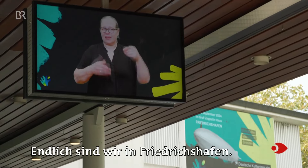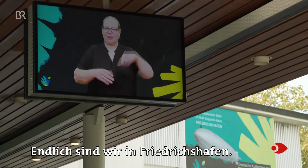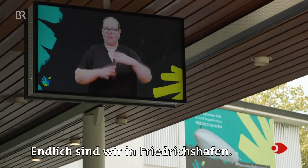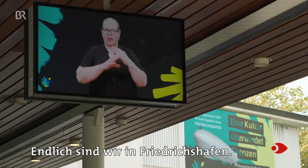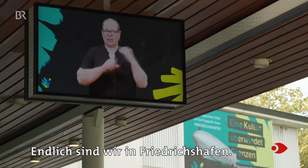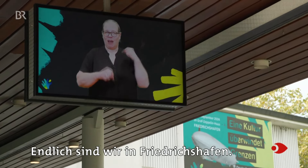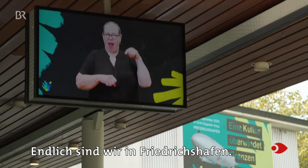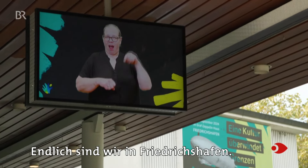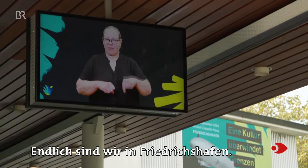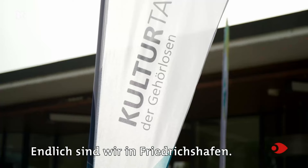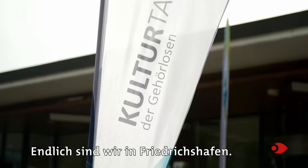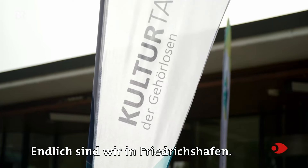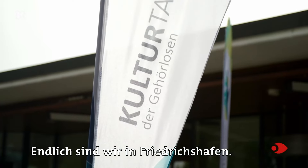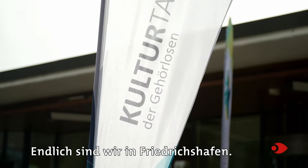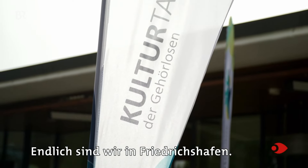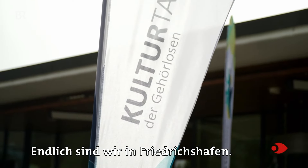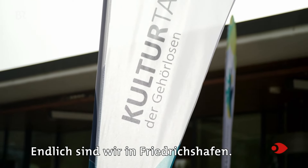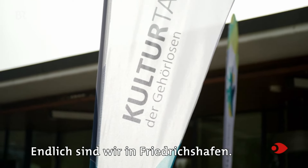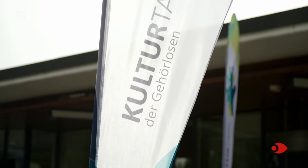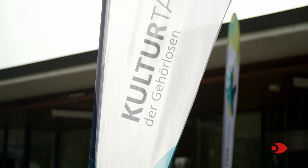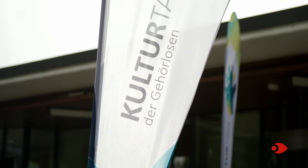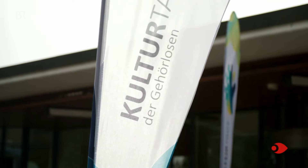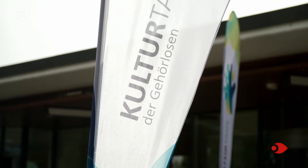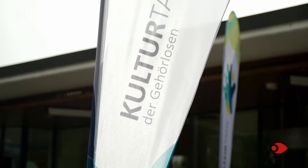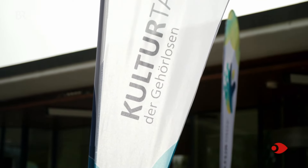Endlich sind wir in Friedrichshafen.